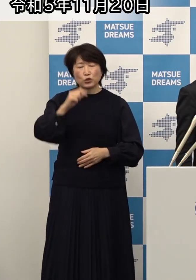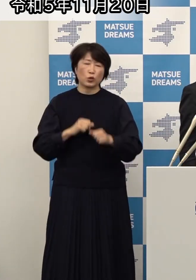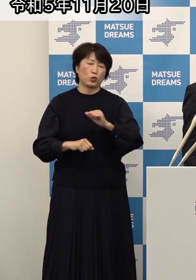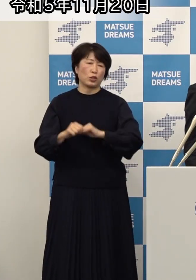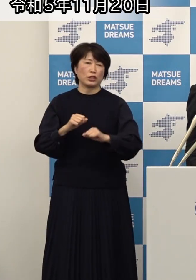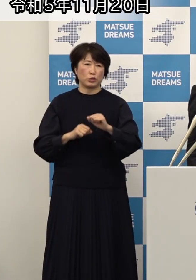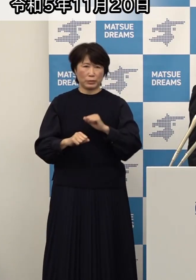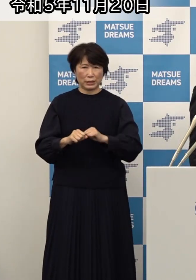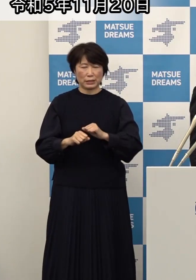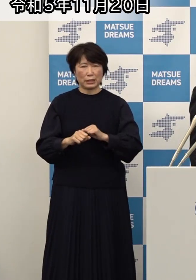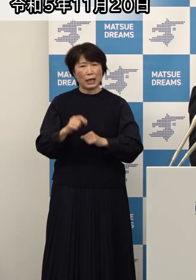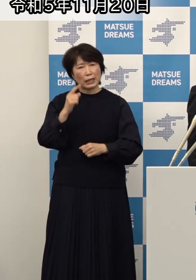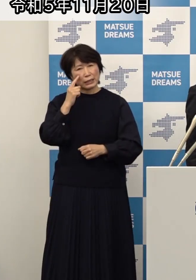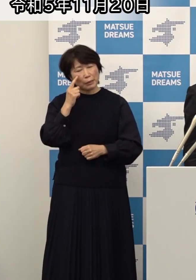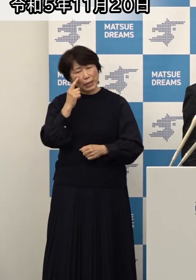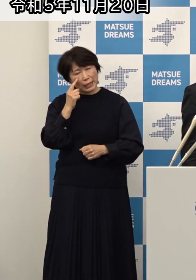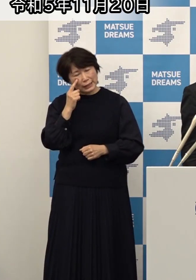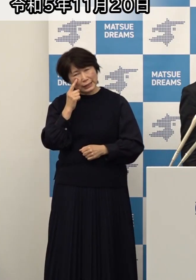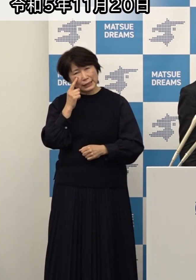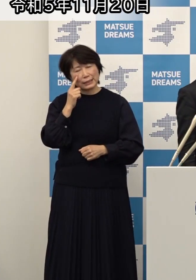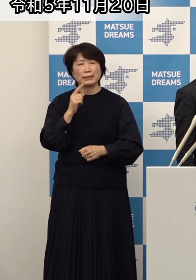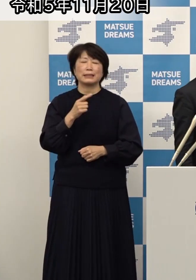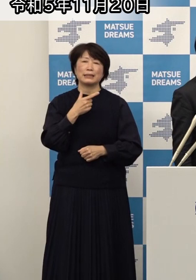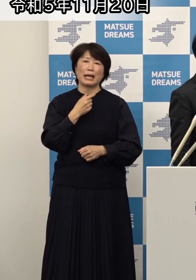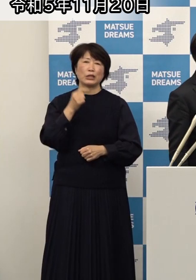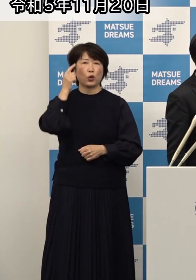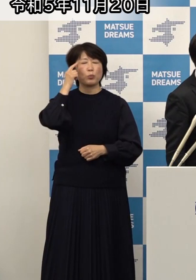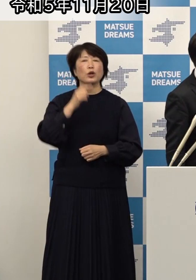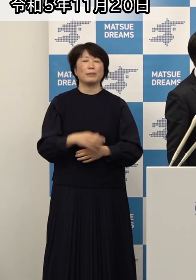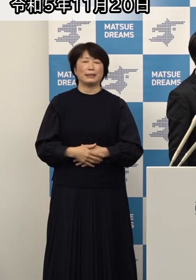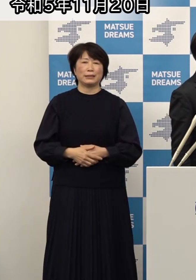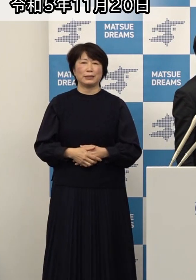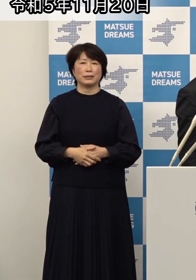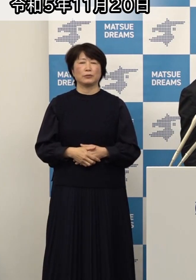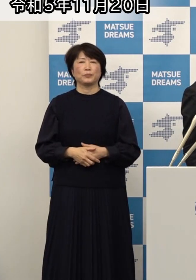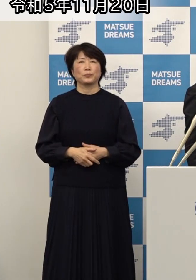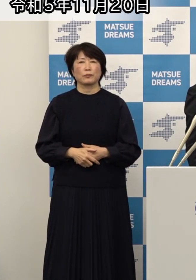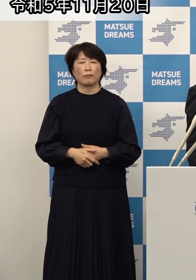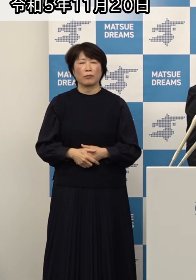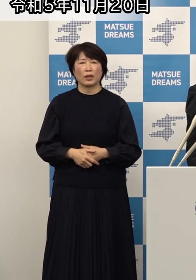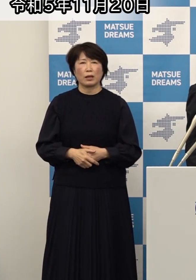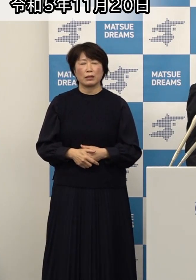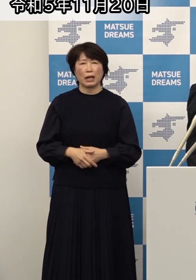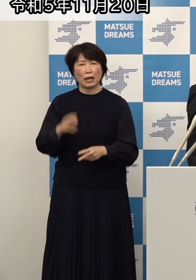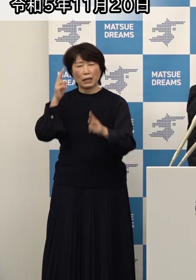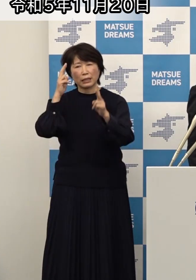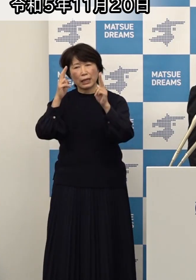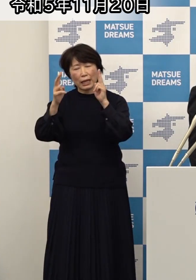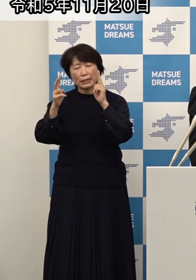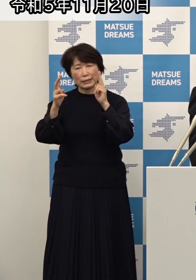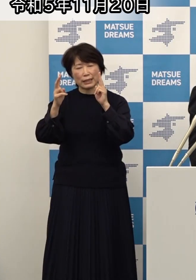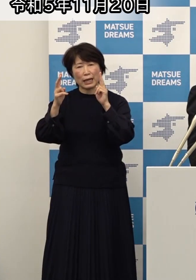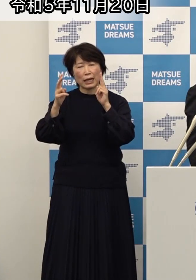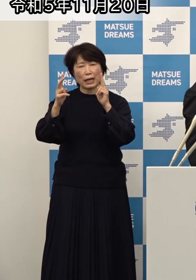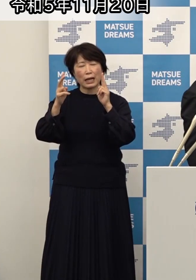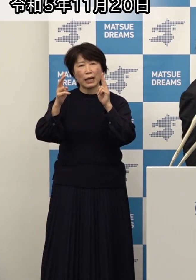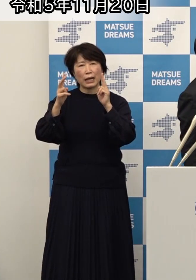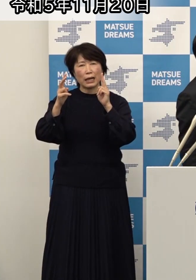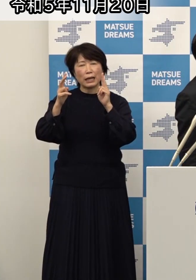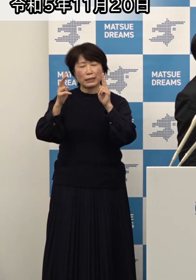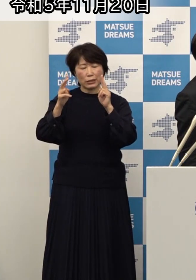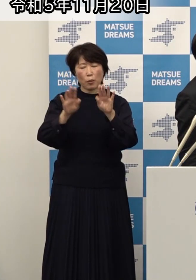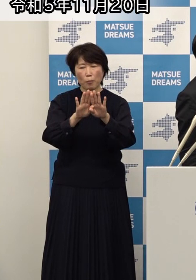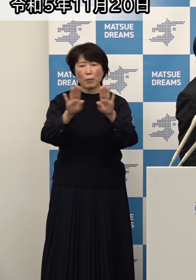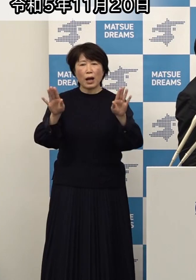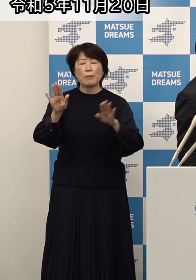はちょっとトライアルとしてですね、やってみることにしております。また企業の出展ブースもございます。省エ